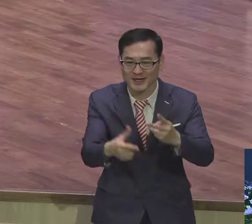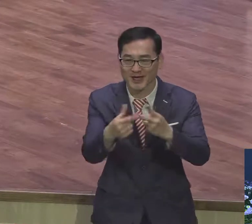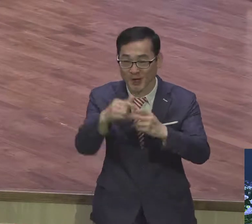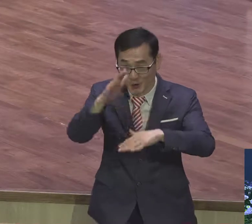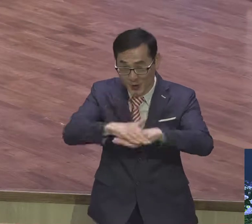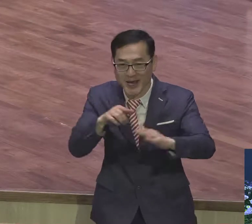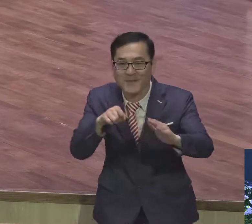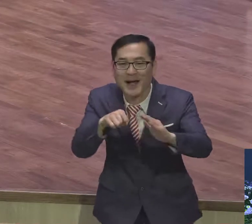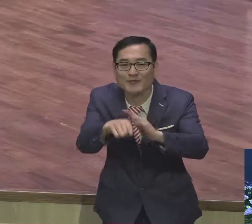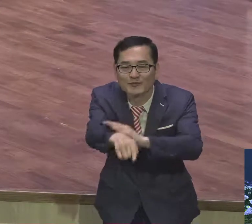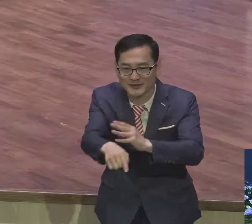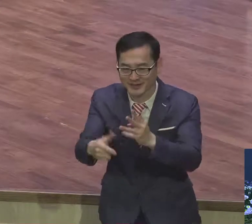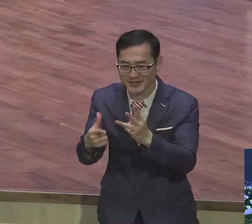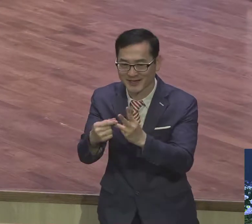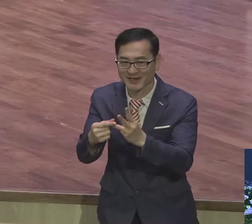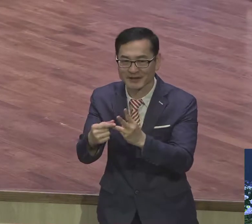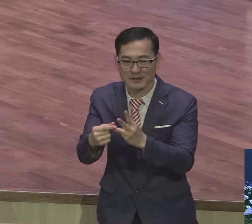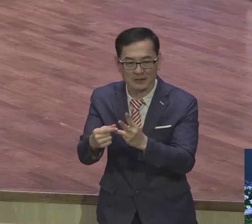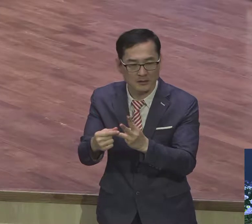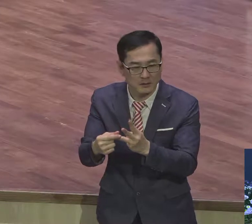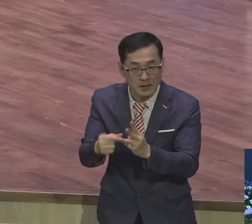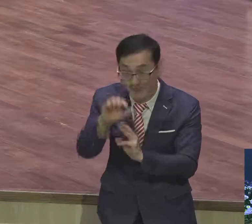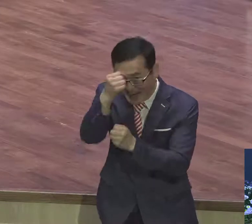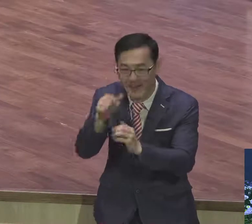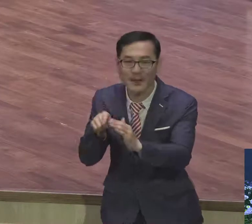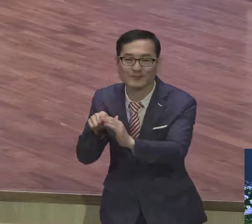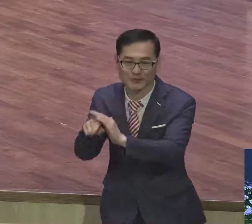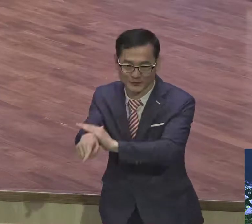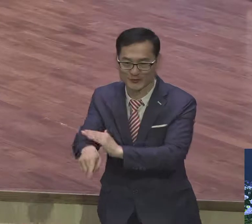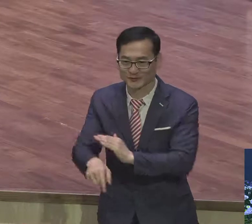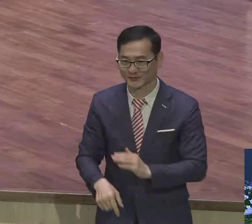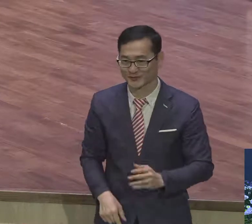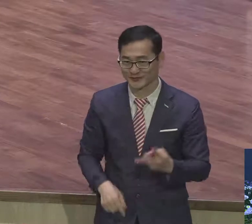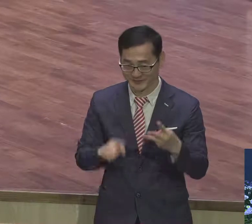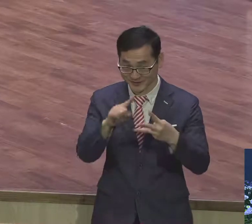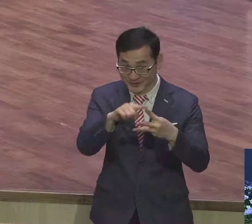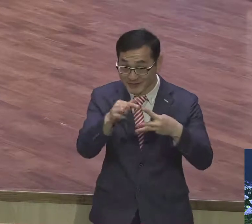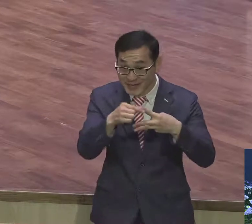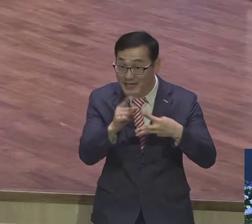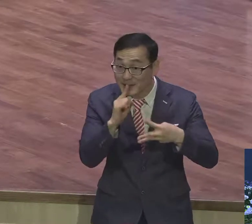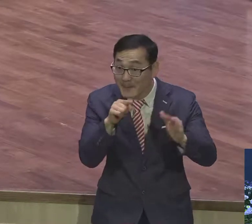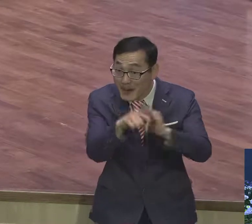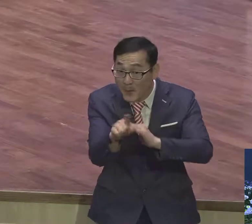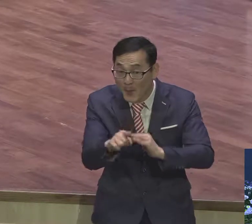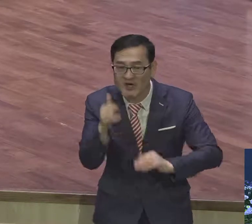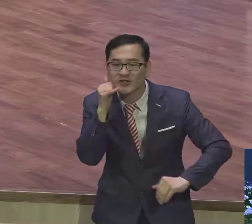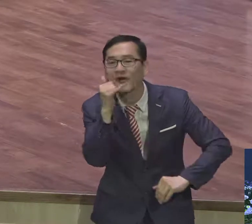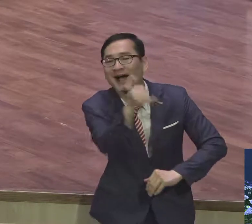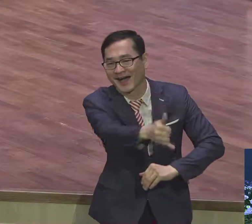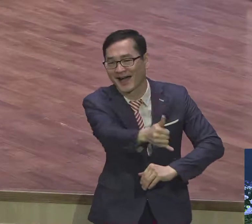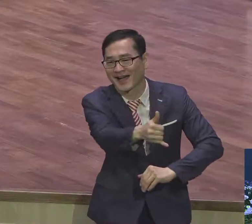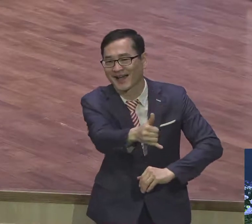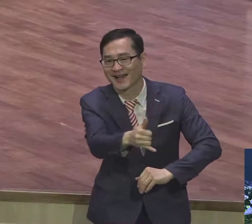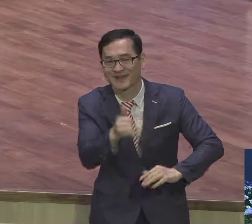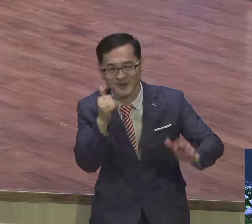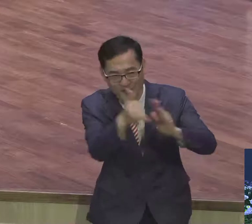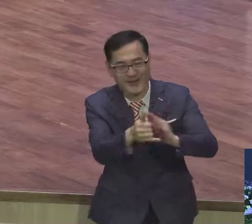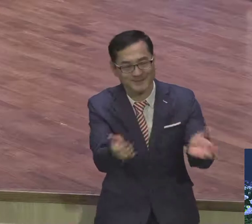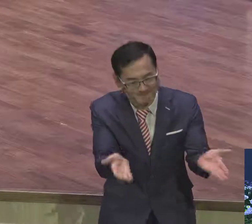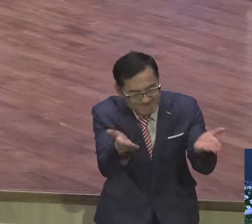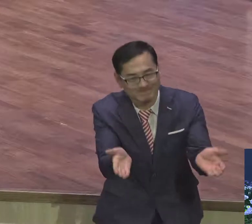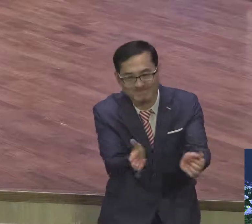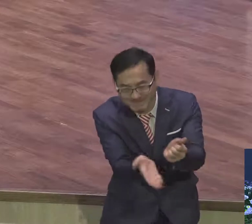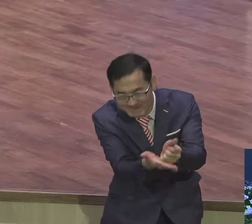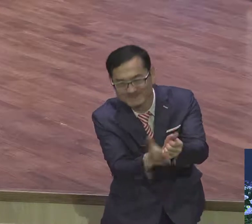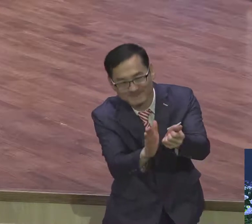방문이다 그래서요 입의 방문이 뭐냐 전화나 말을 를 통해서 사람들을 부드럽게 하고 칭찬하고 용기주고 격려하는